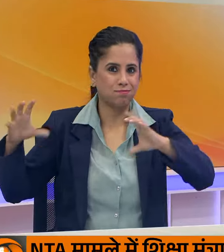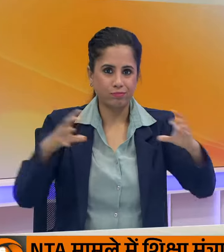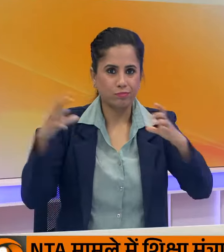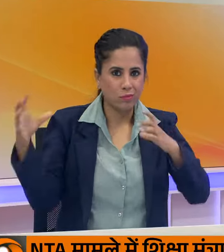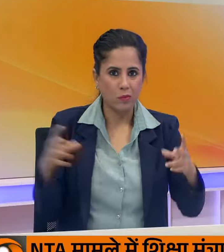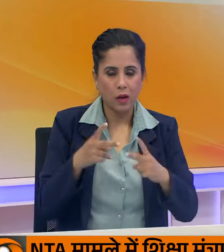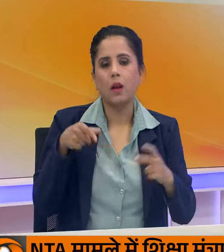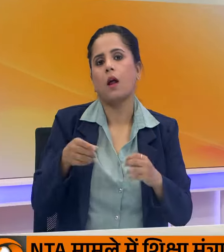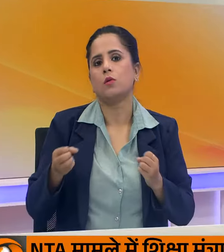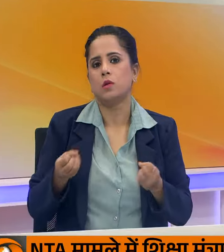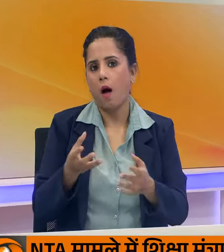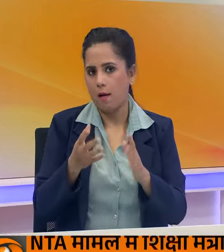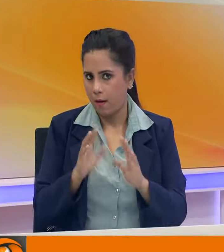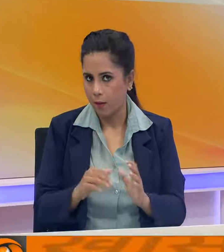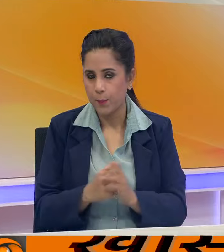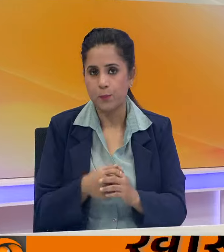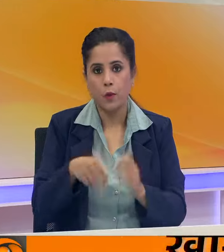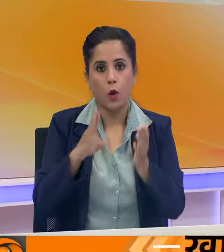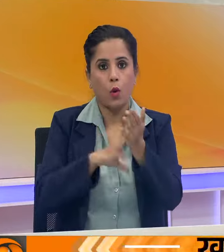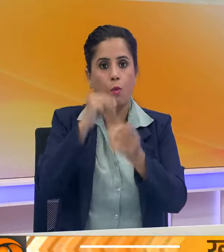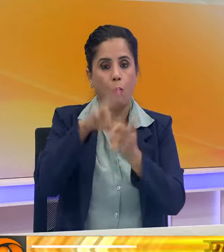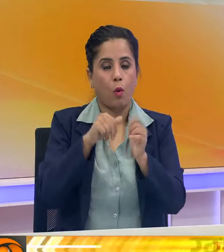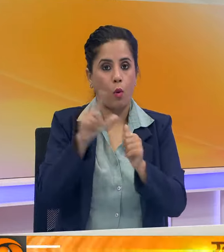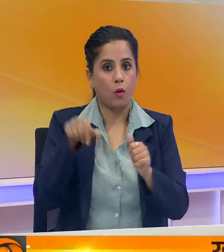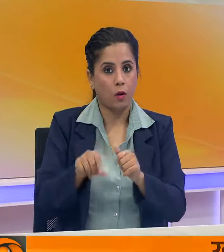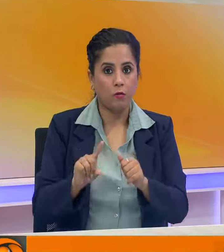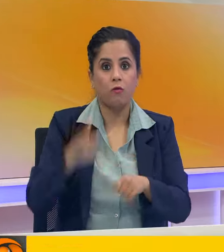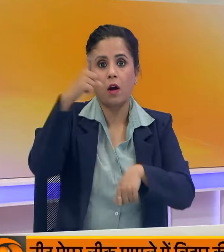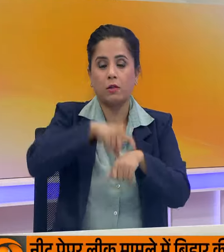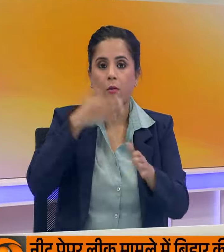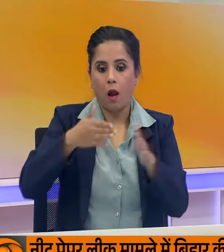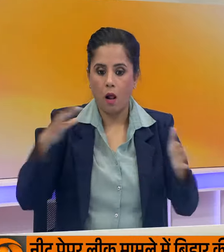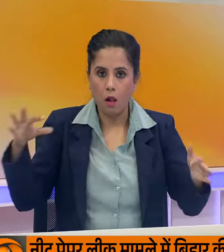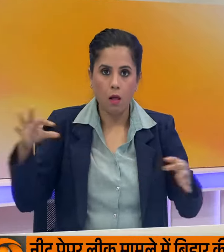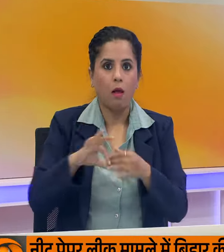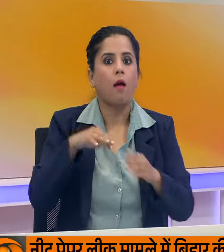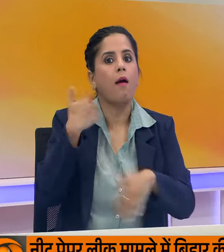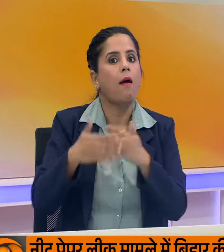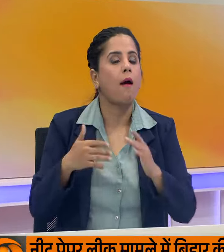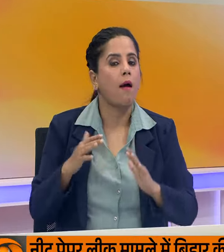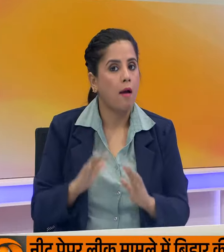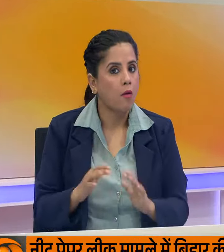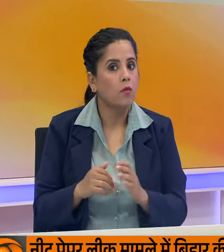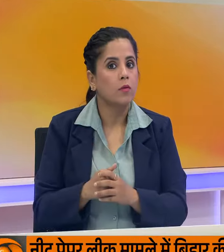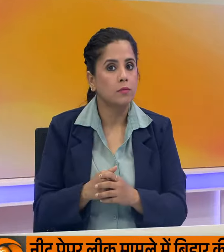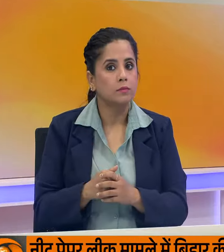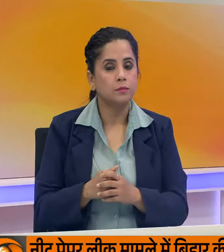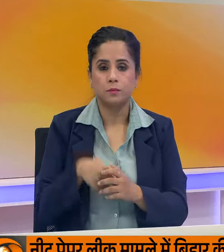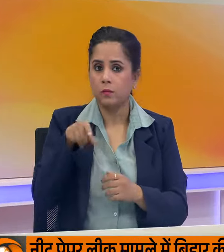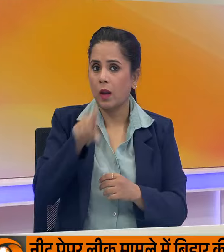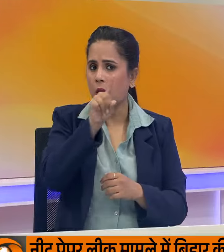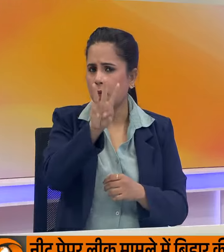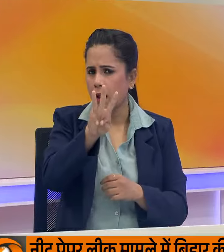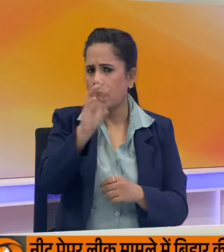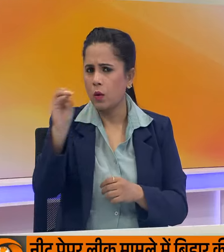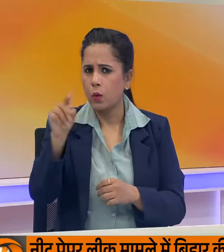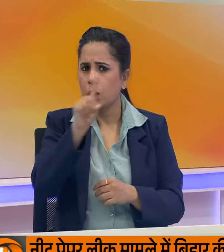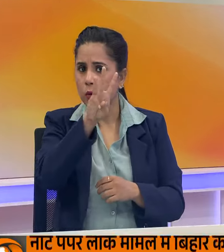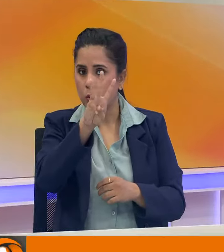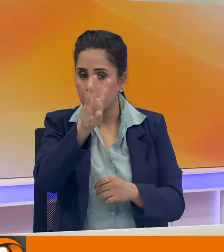की गई है मोंगला पोर्ट को पहली बार रेल से जोड़ा गया है 1320